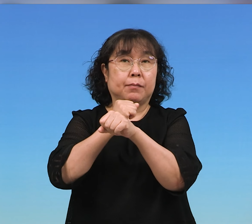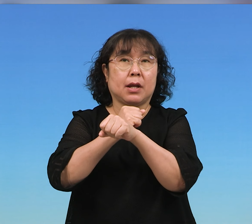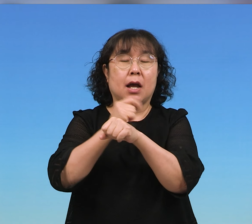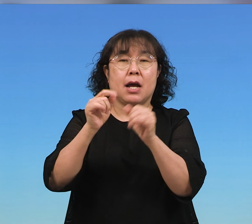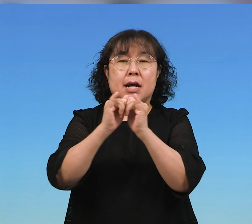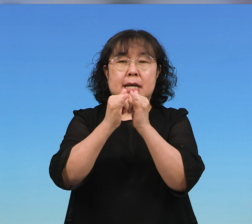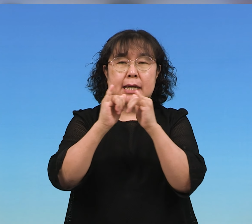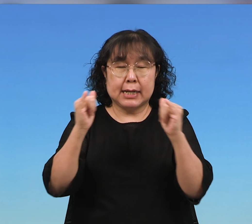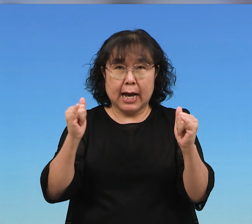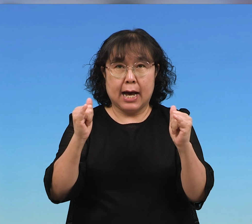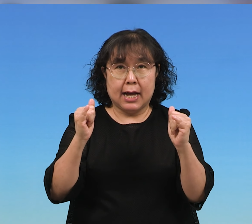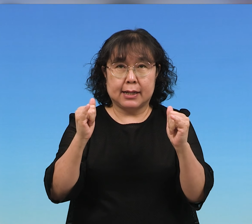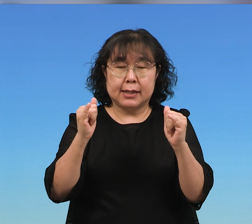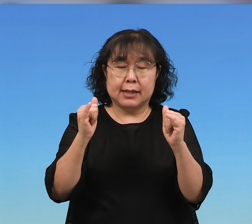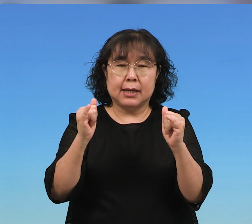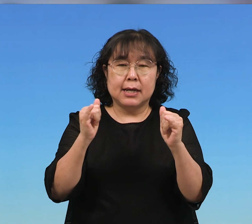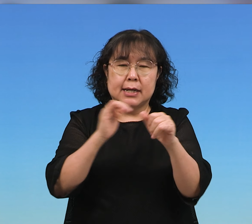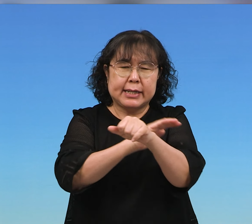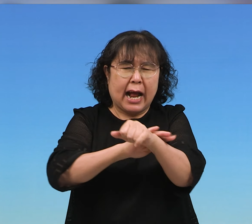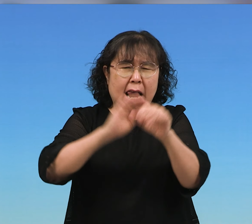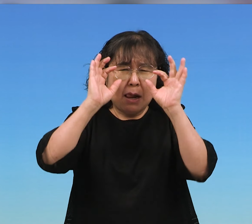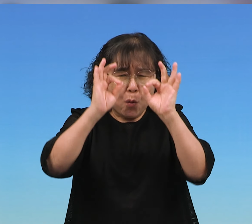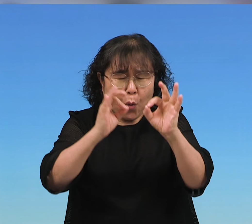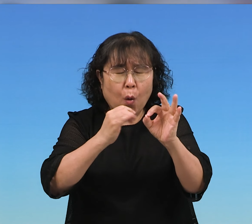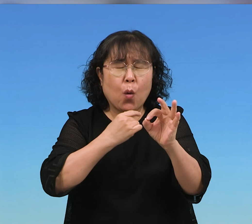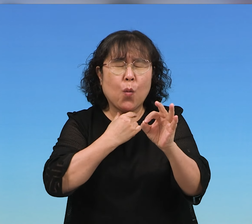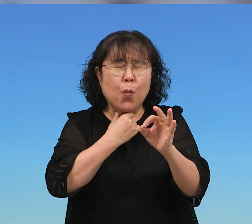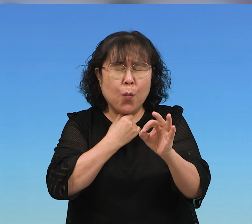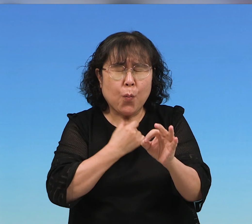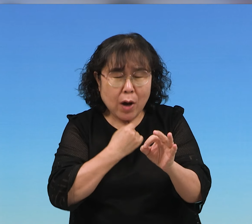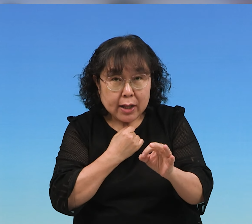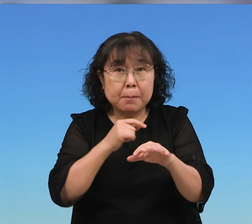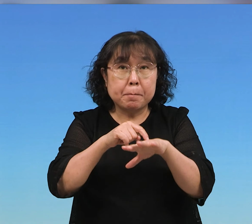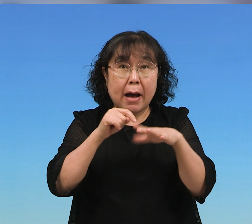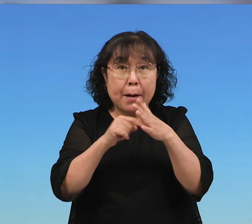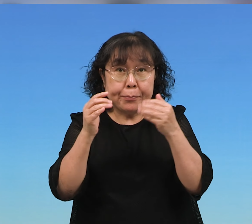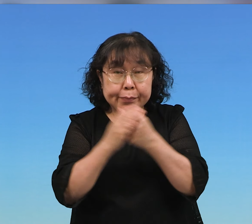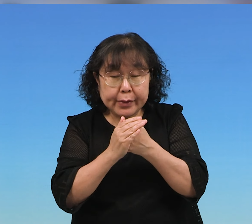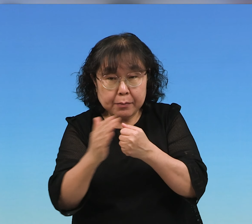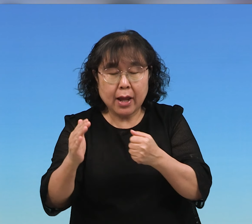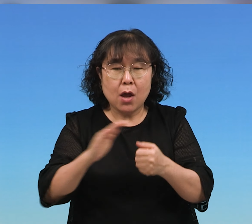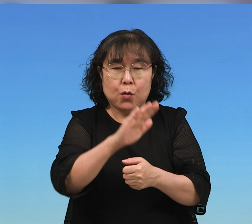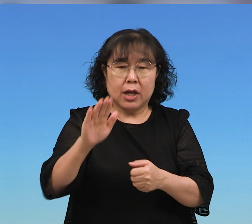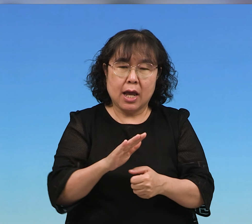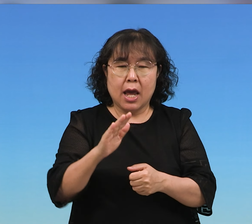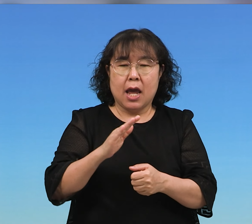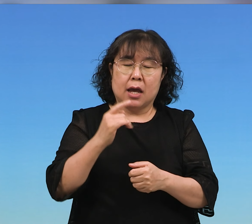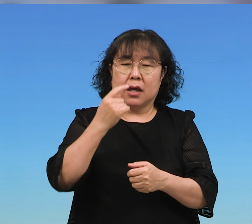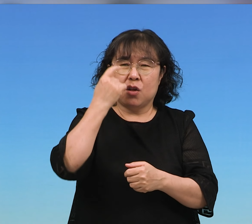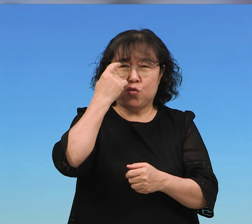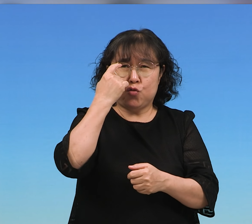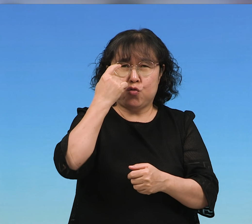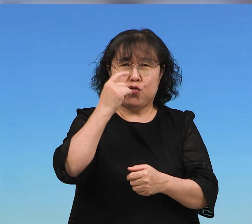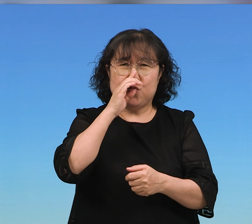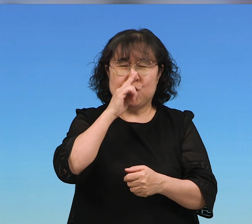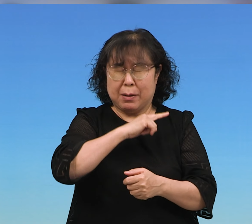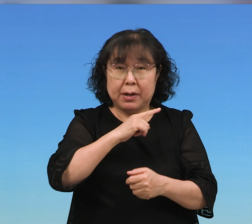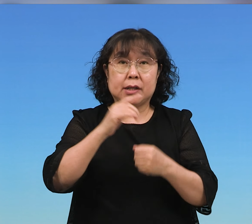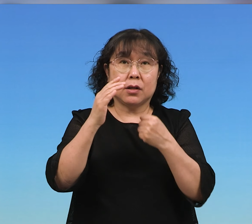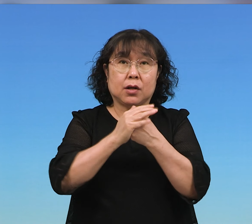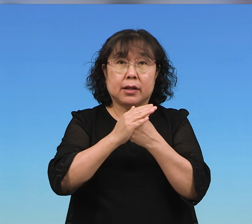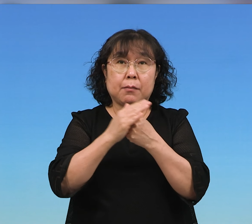그 좀 더 잘 보려는 인간의 노력, 이게 참 많은 걸 만들지 않았습니까? 우리 인간이 약한 시력을